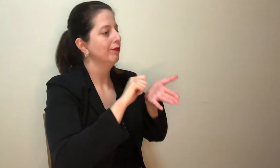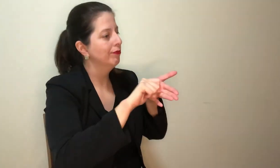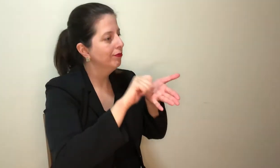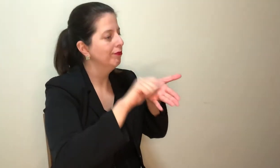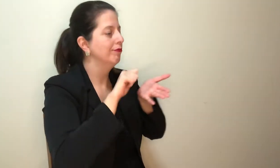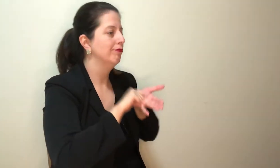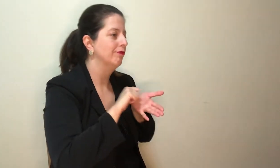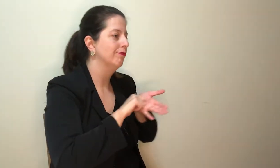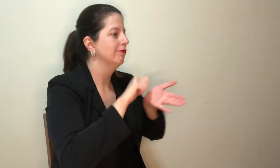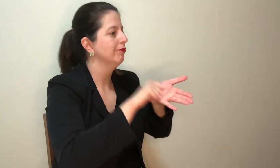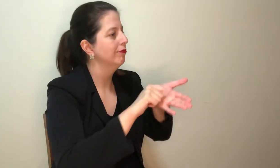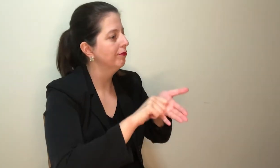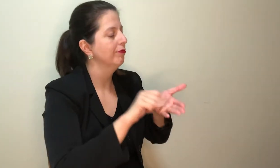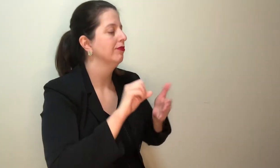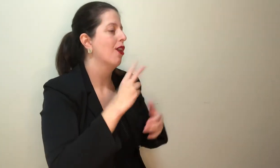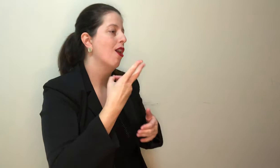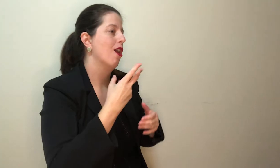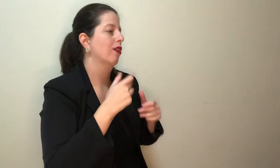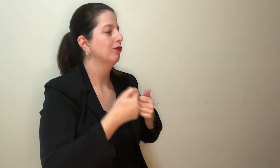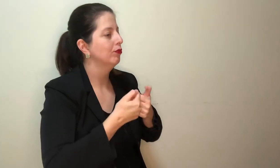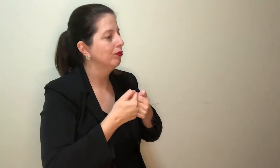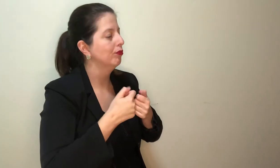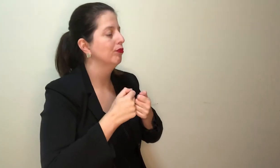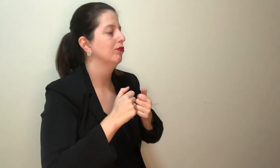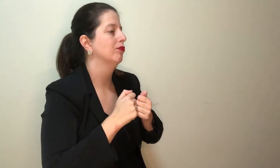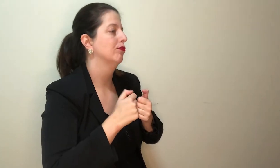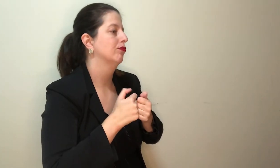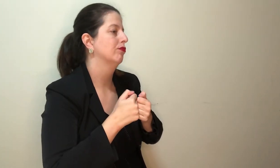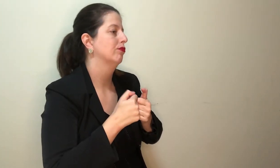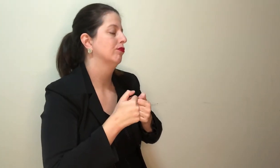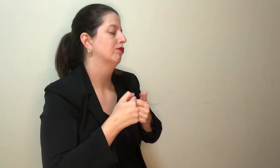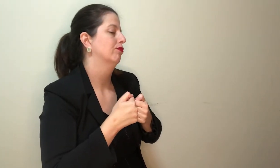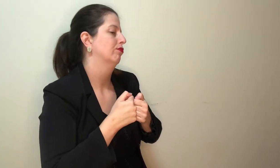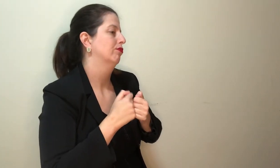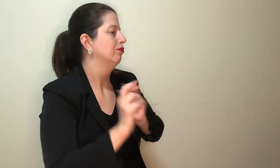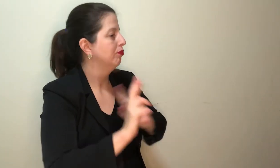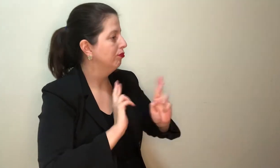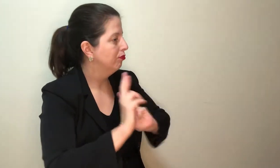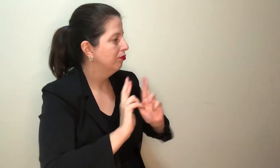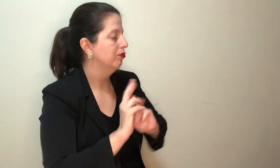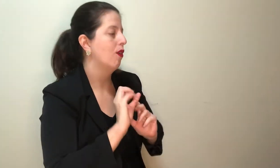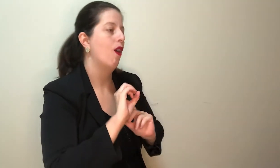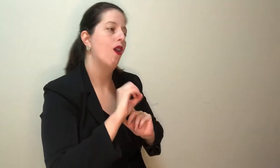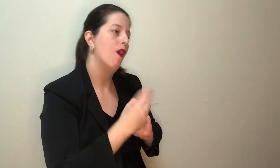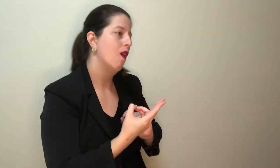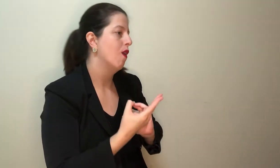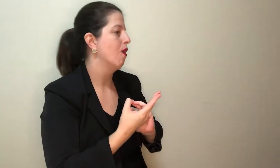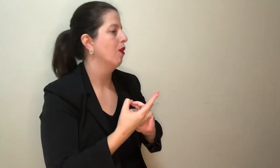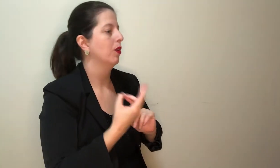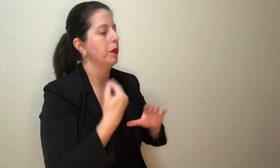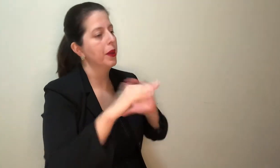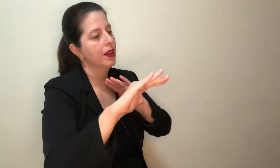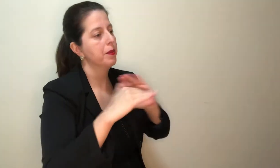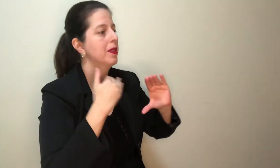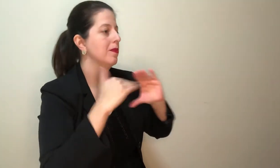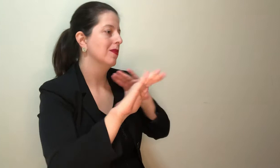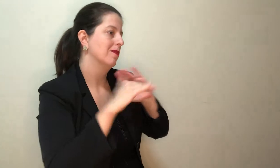escrevendo em algum papel ou no celular para estabelecer essa relação de comunicação, ou